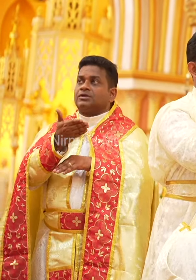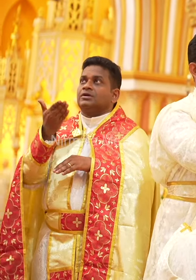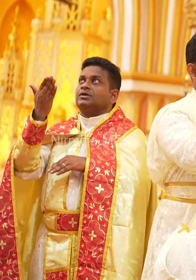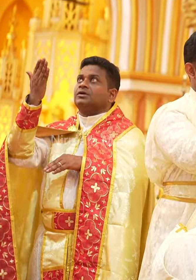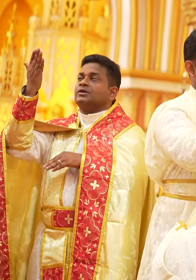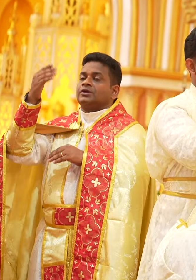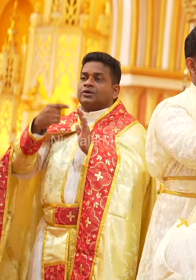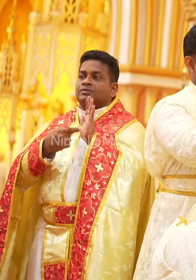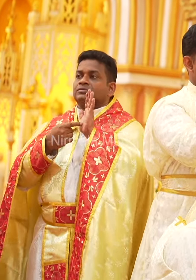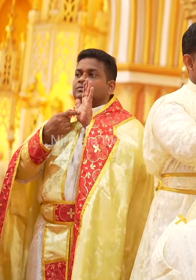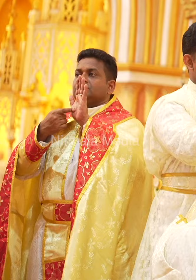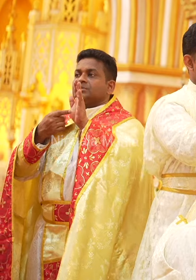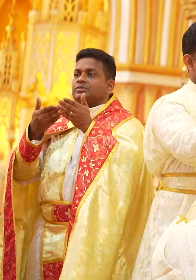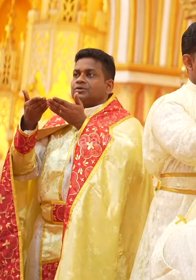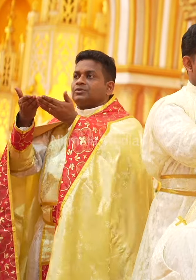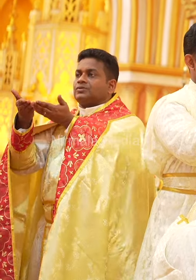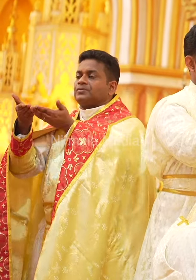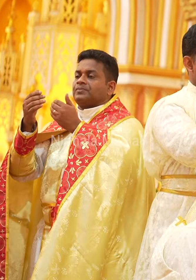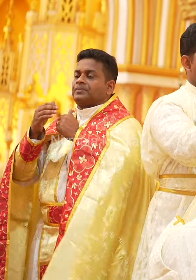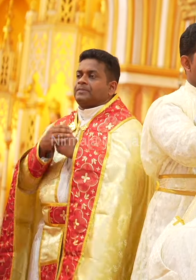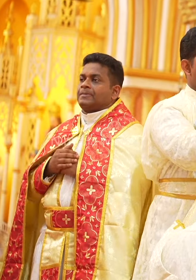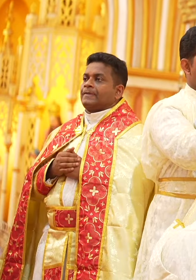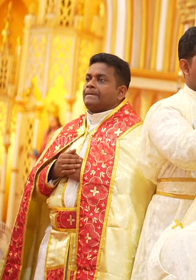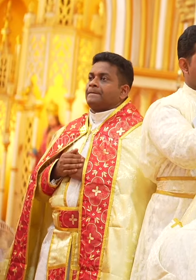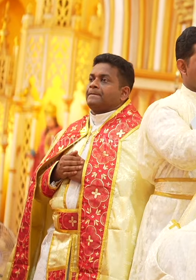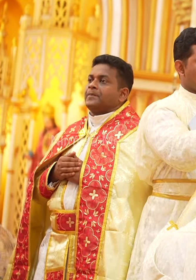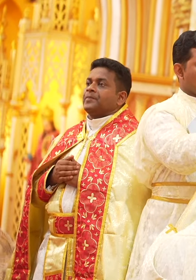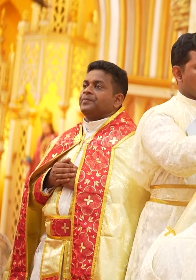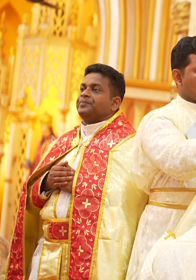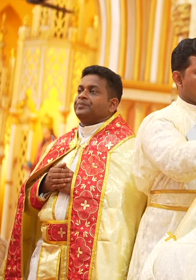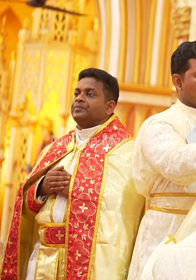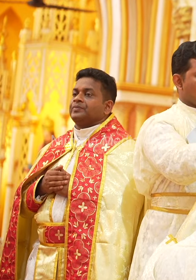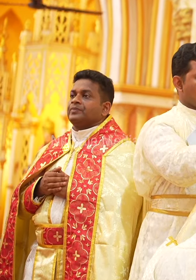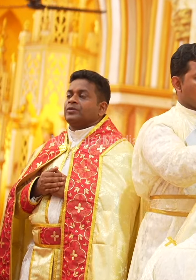അങ്ങയുടെ തിരുമുമ്പിൽ ഞങ്ങൾ സമർപ്പിക്കുന്നു.